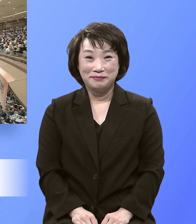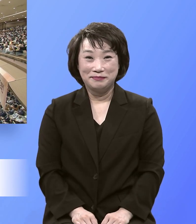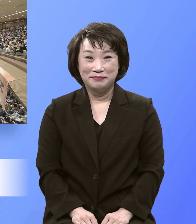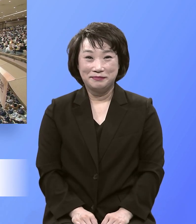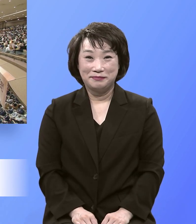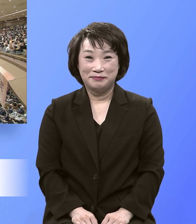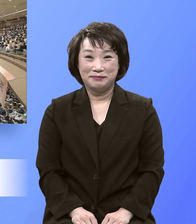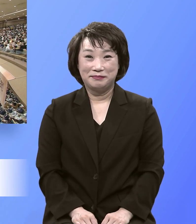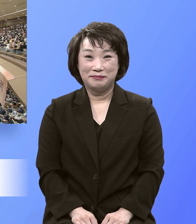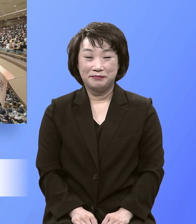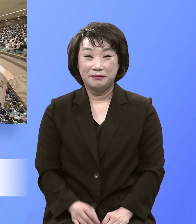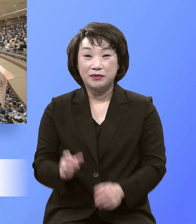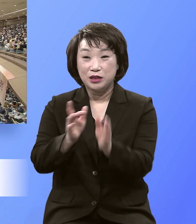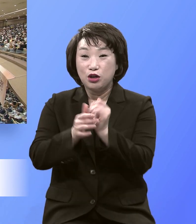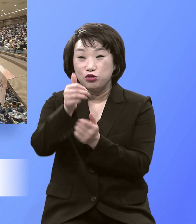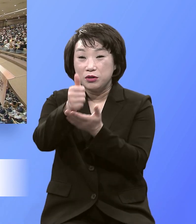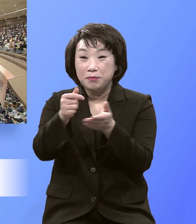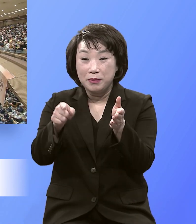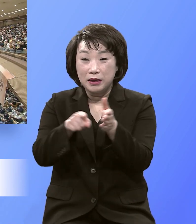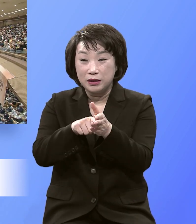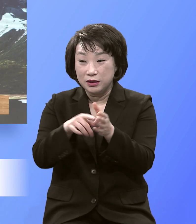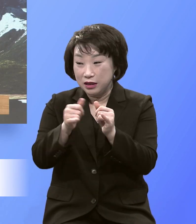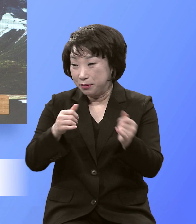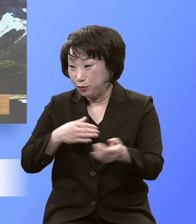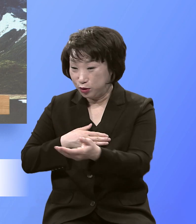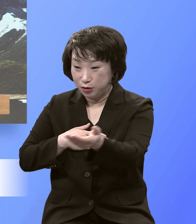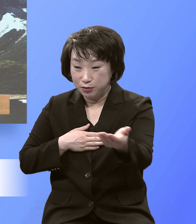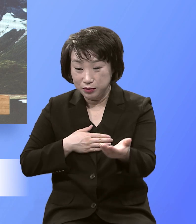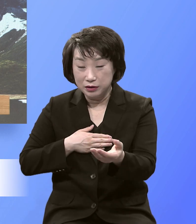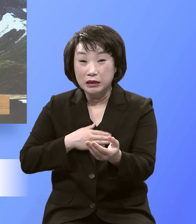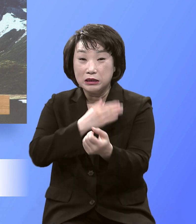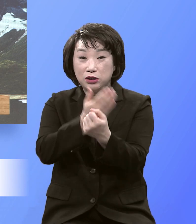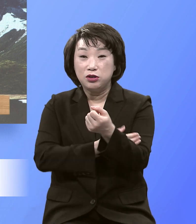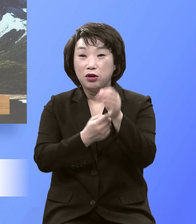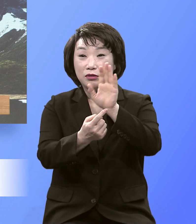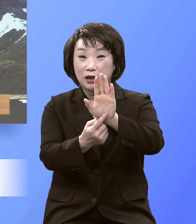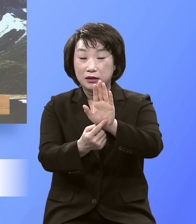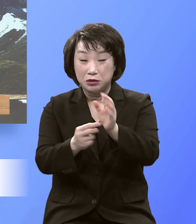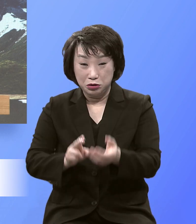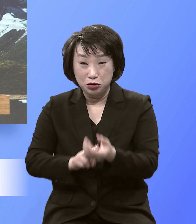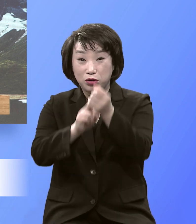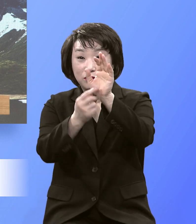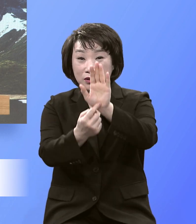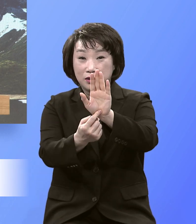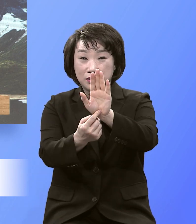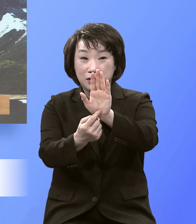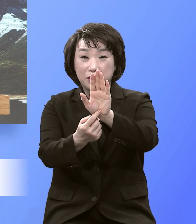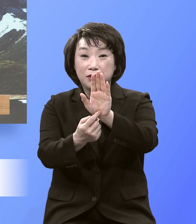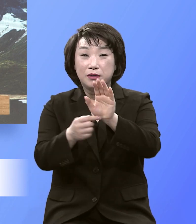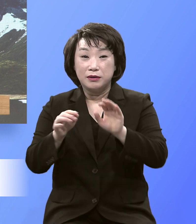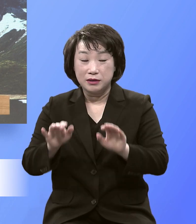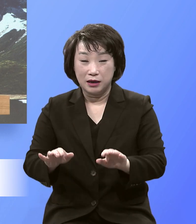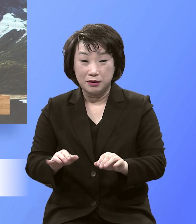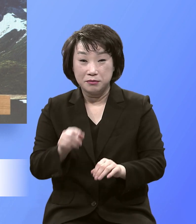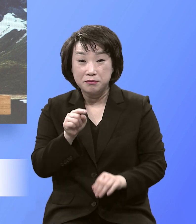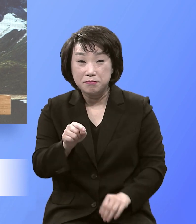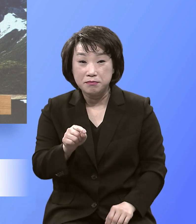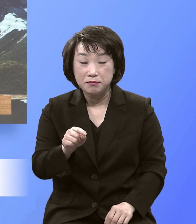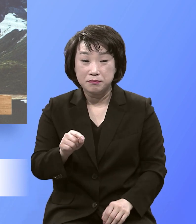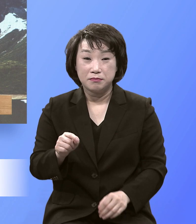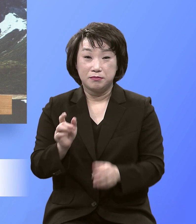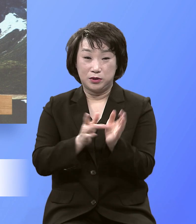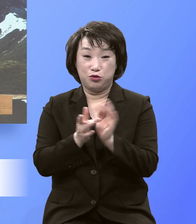그러니까 예수 믿는 사람들이 능력을 나타내고 이적을 나타내고 바로